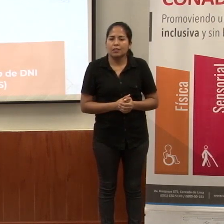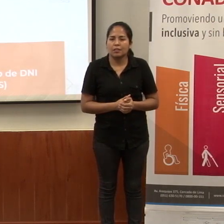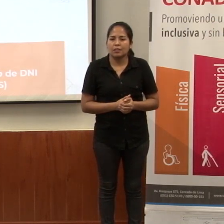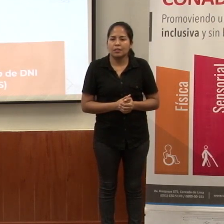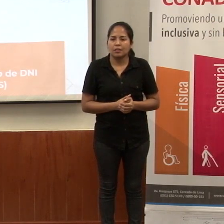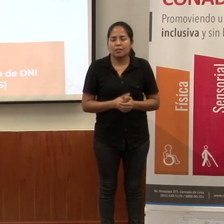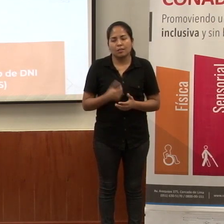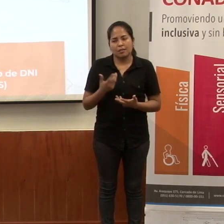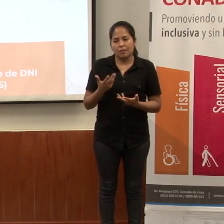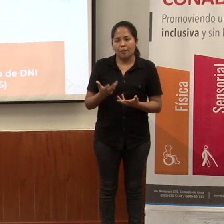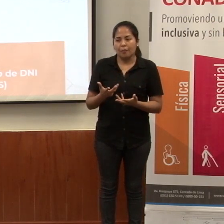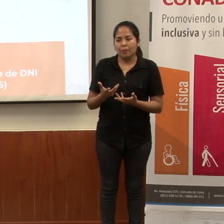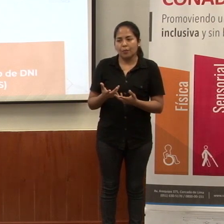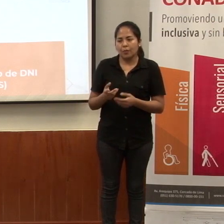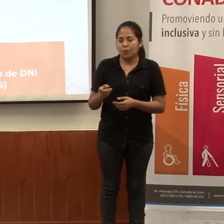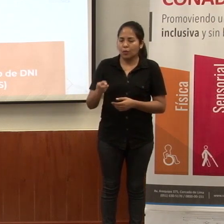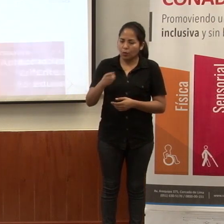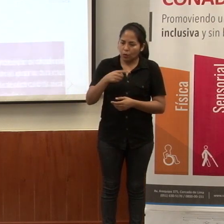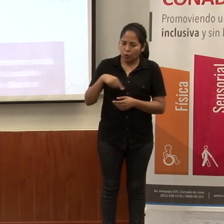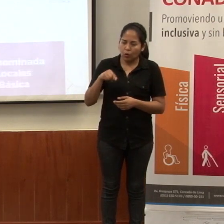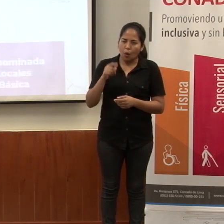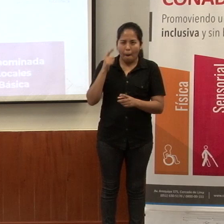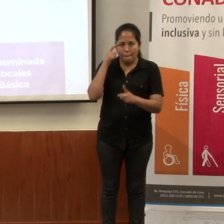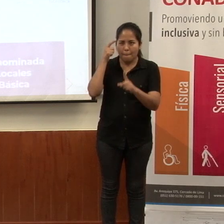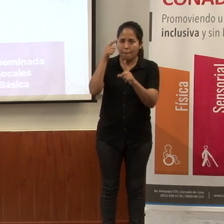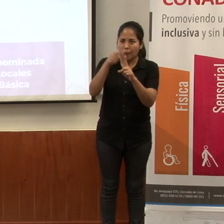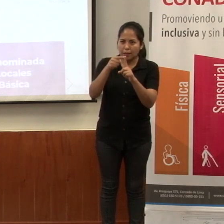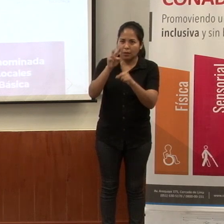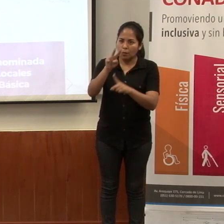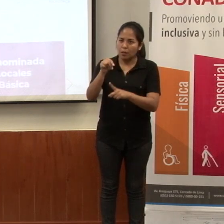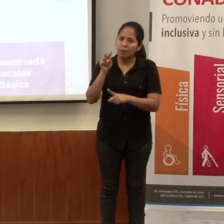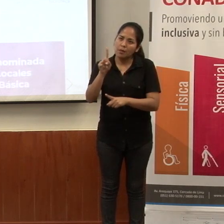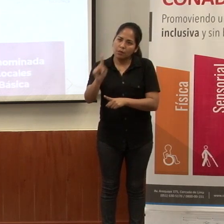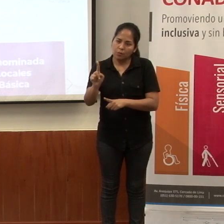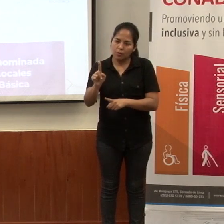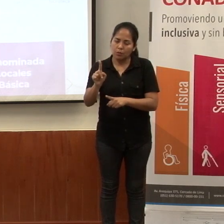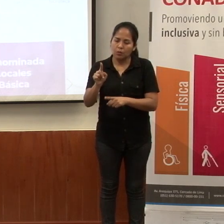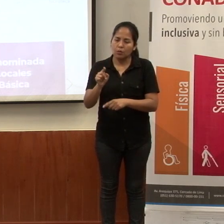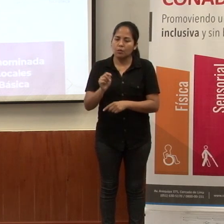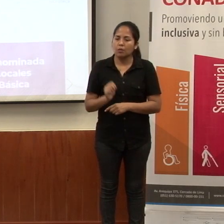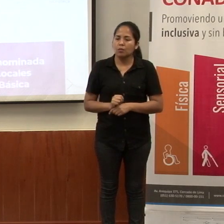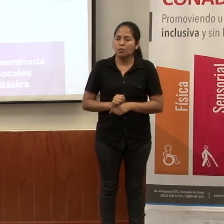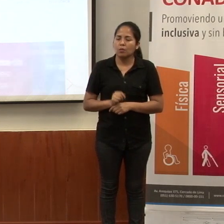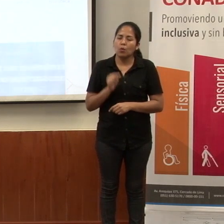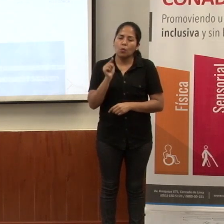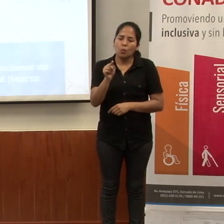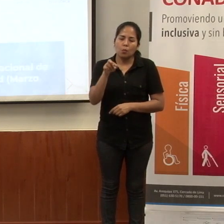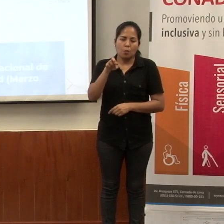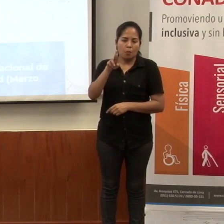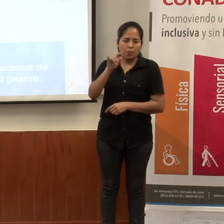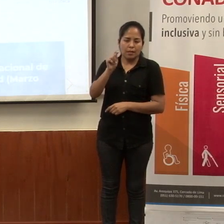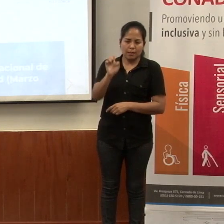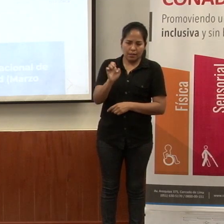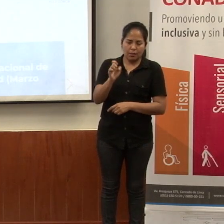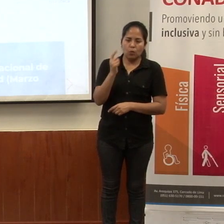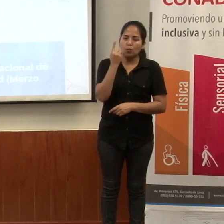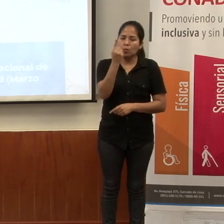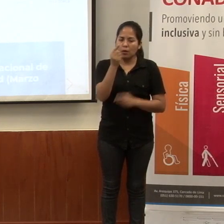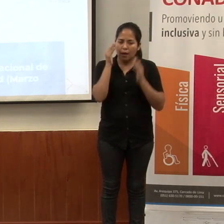Entonces, le digo, pongámonos para el 2021 que tengas un PRITE por lo menos uno por